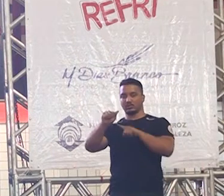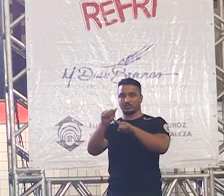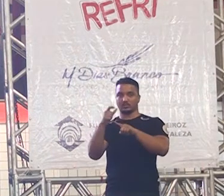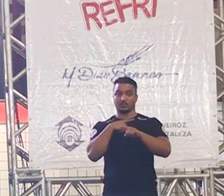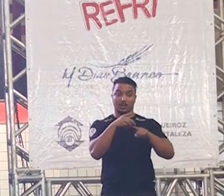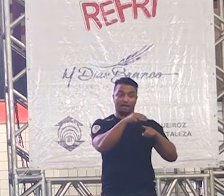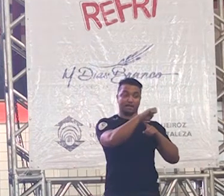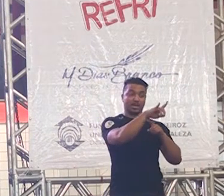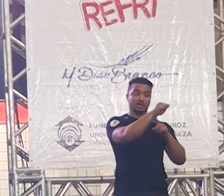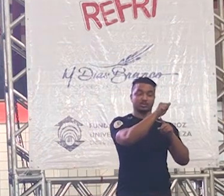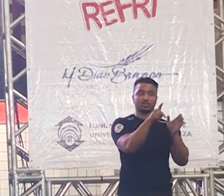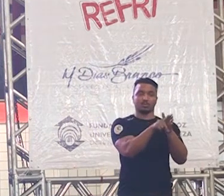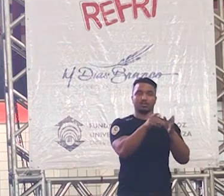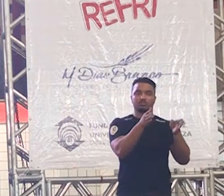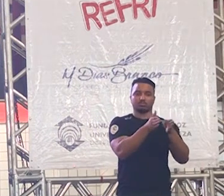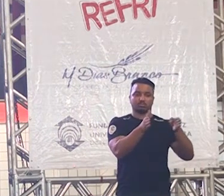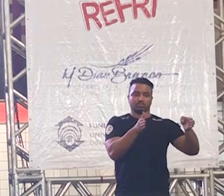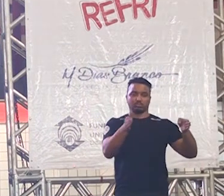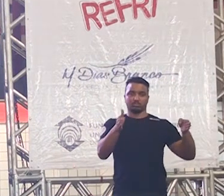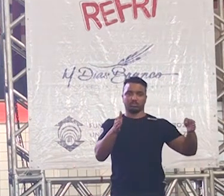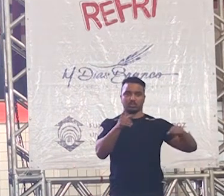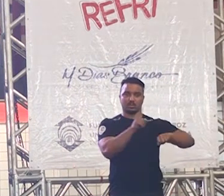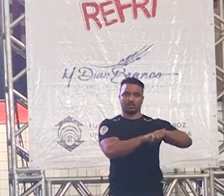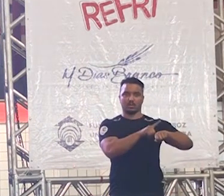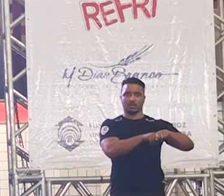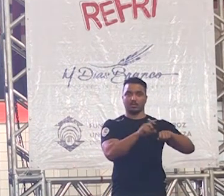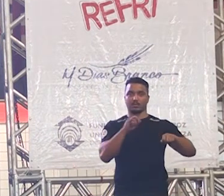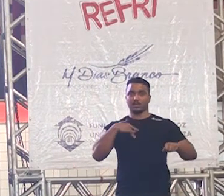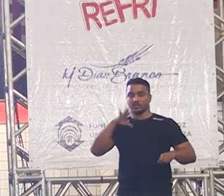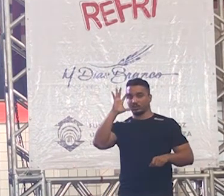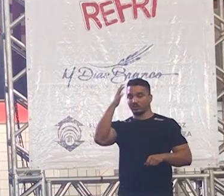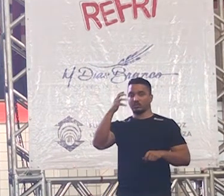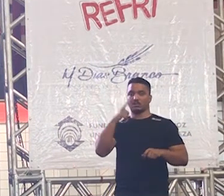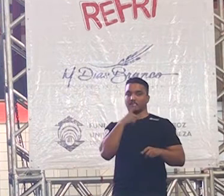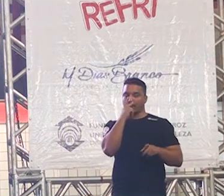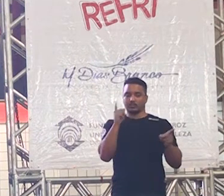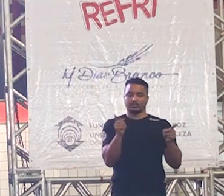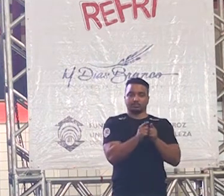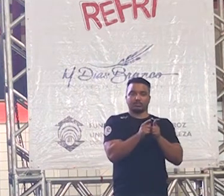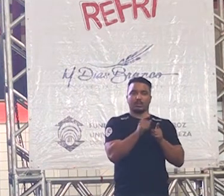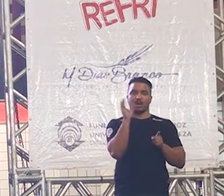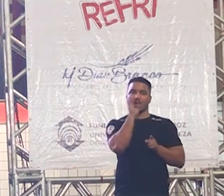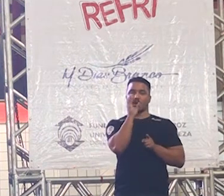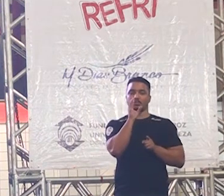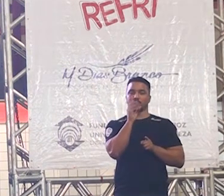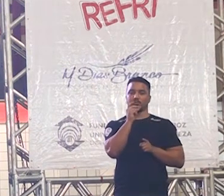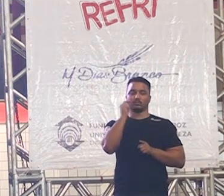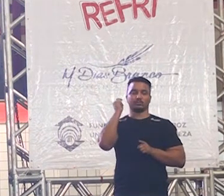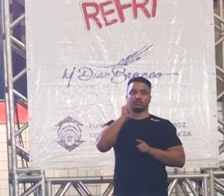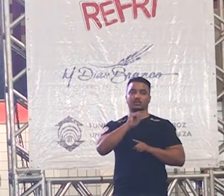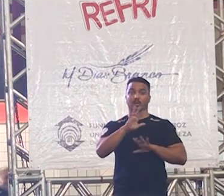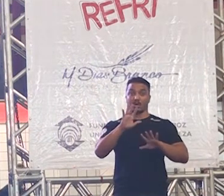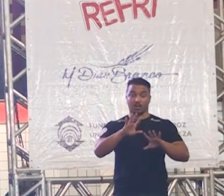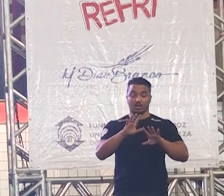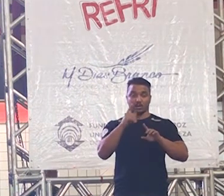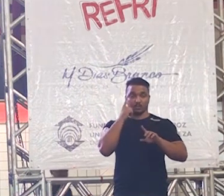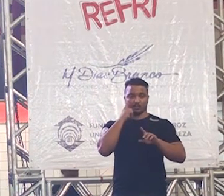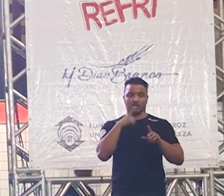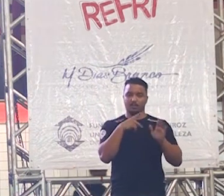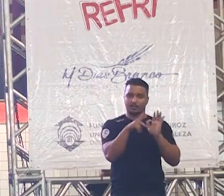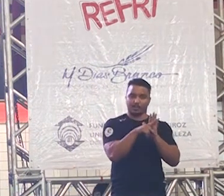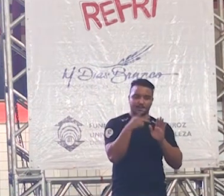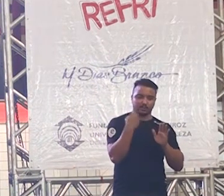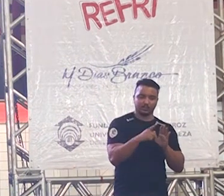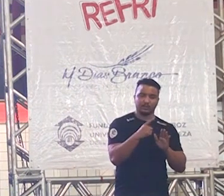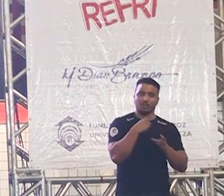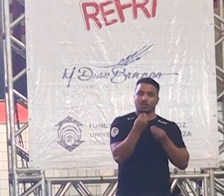maior, a aceleração instantânea quando a gente tem um intervalo de tempo bem menor. Numa propriedade que eu